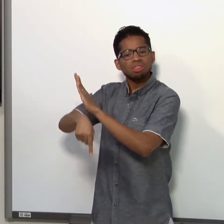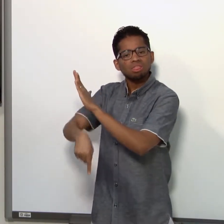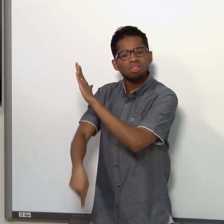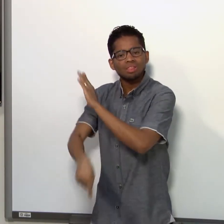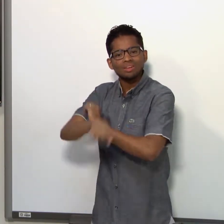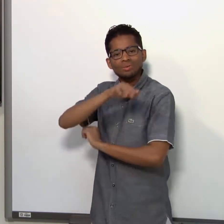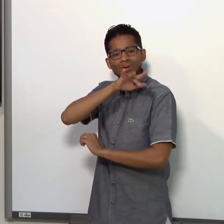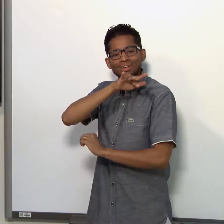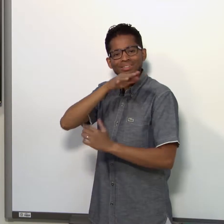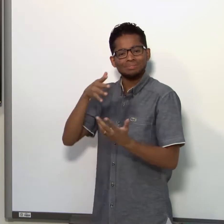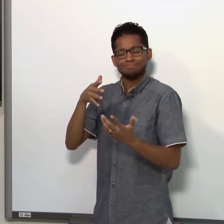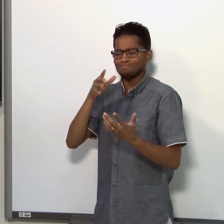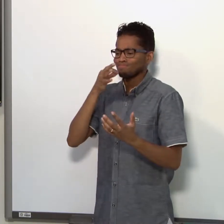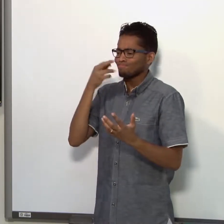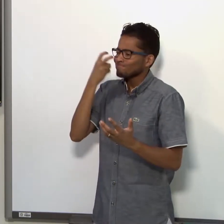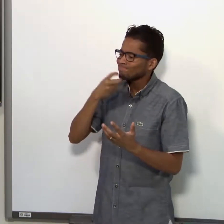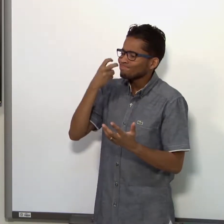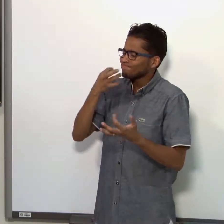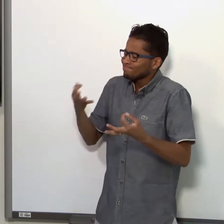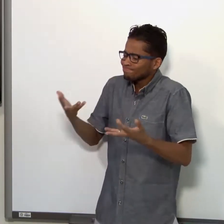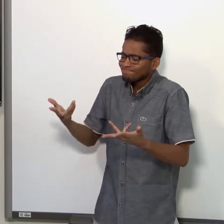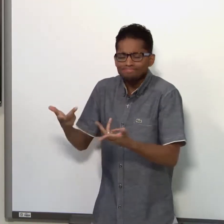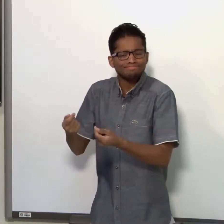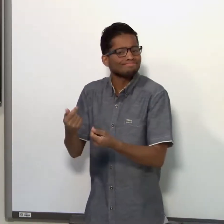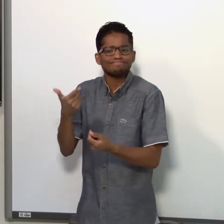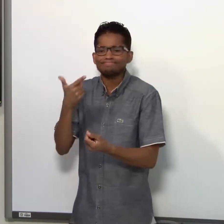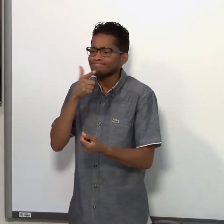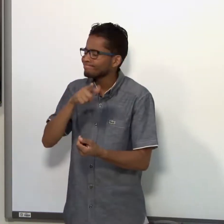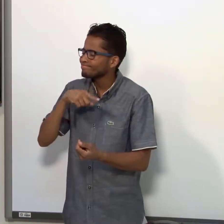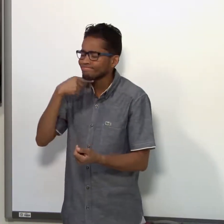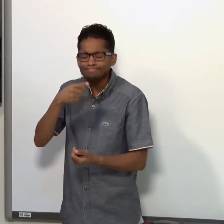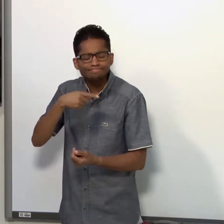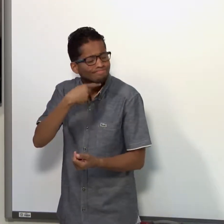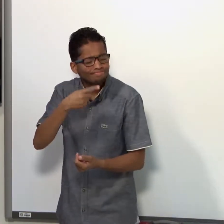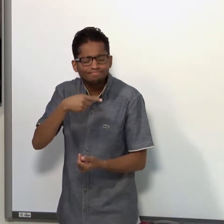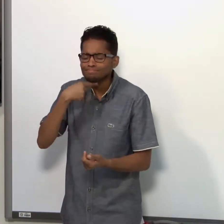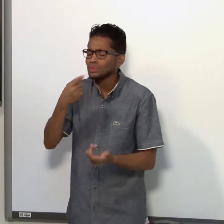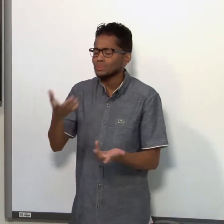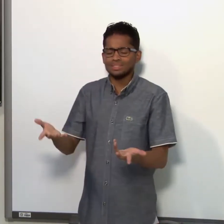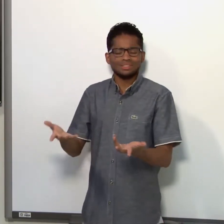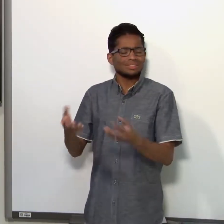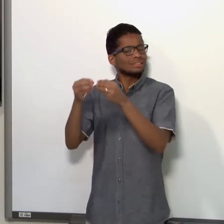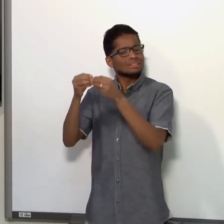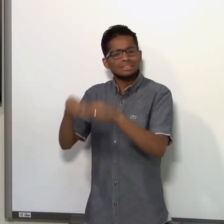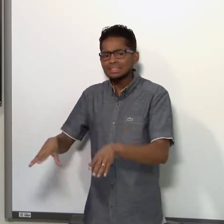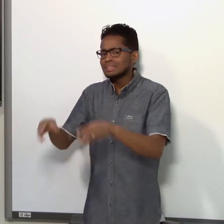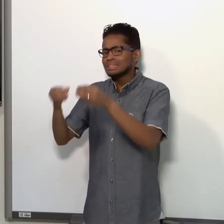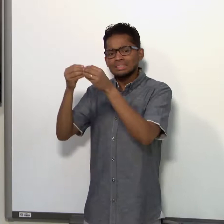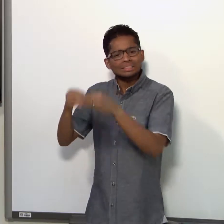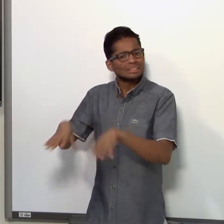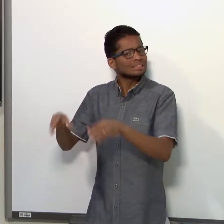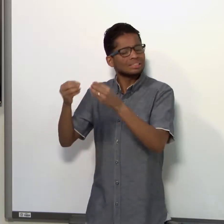contrário, isso não foi bom. A oralização não garantiu qualidade e sim trouxe